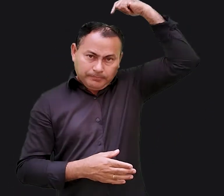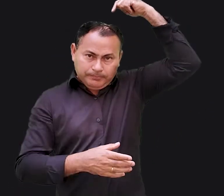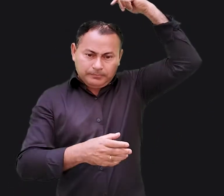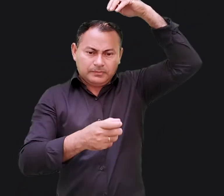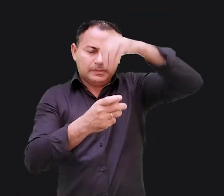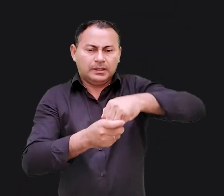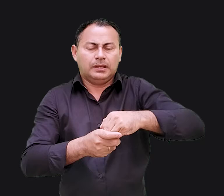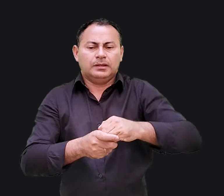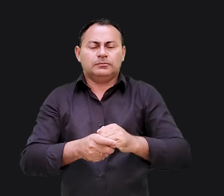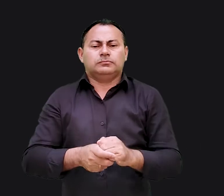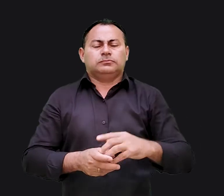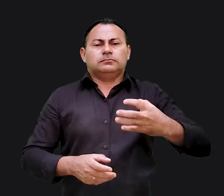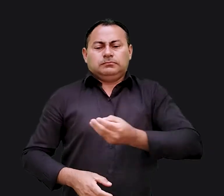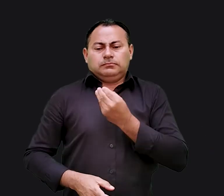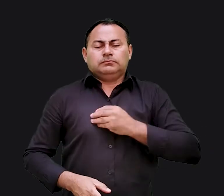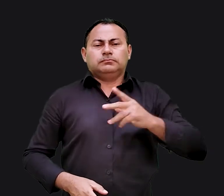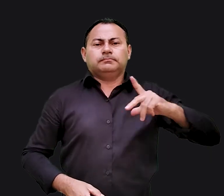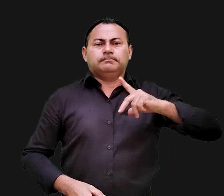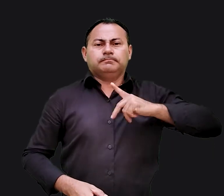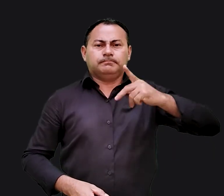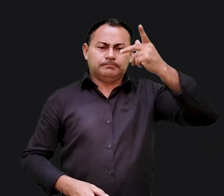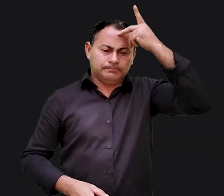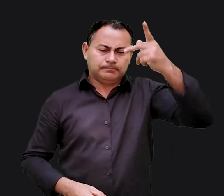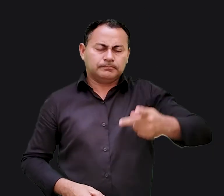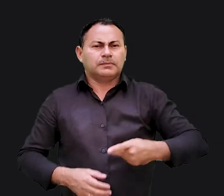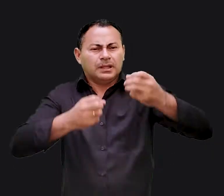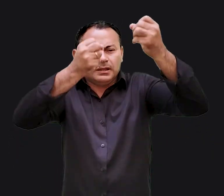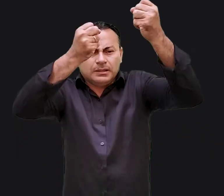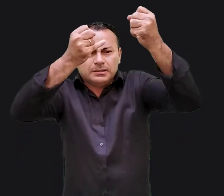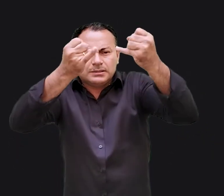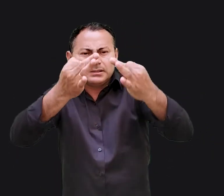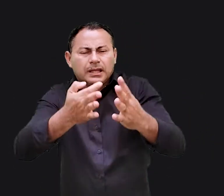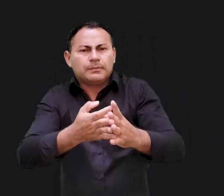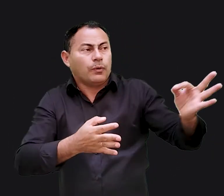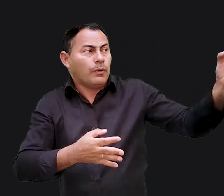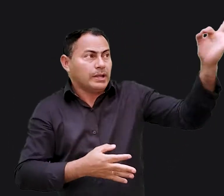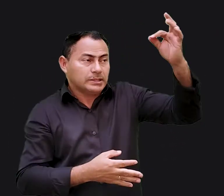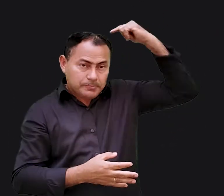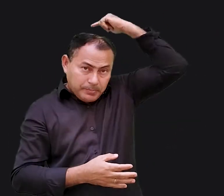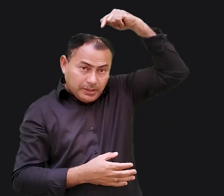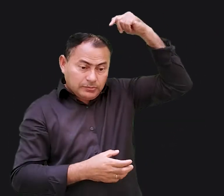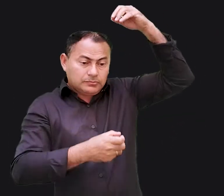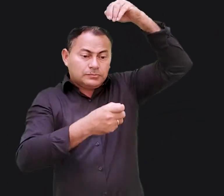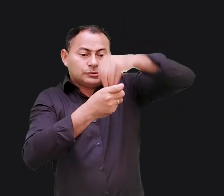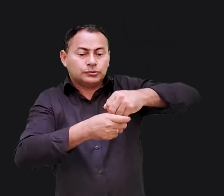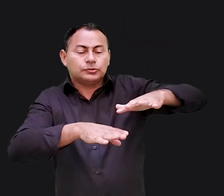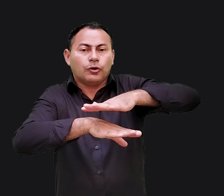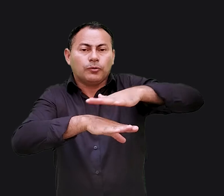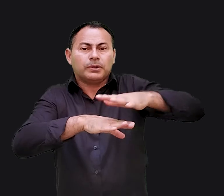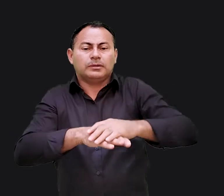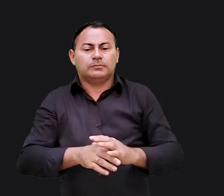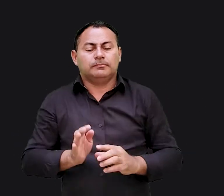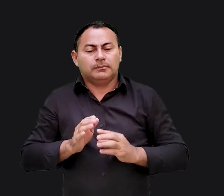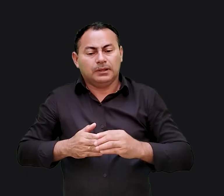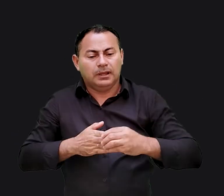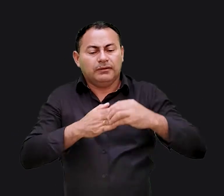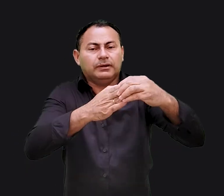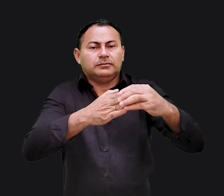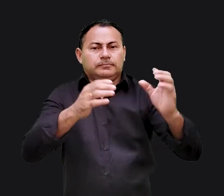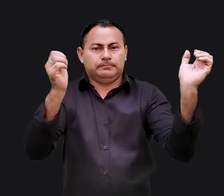Santo dentro de uma dimensão pessoal. Ele descreve o Espírito vindo sobre ele, para dentro dele, elevando-o